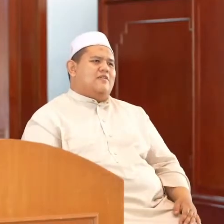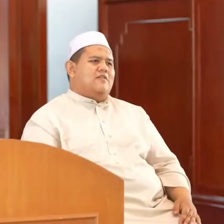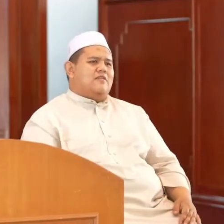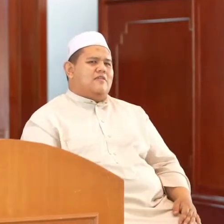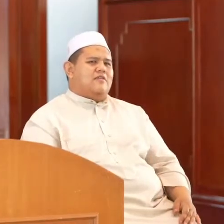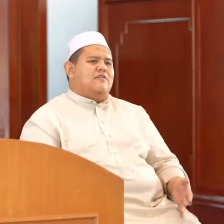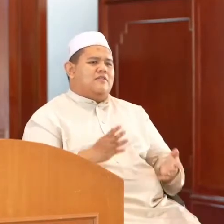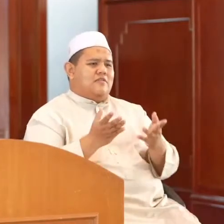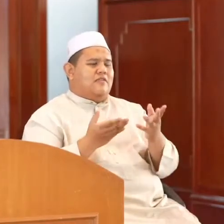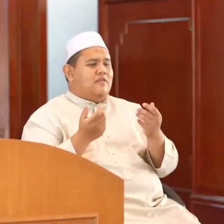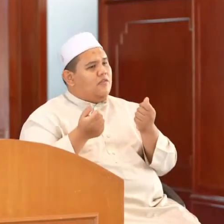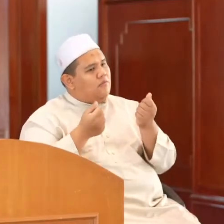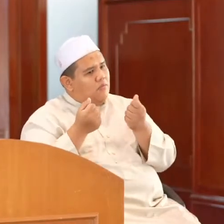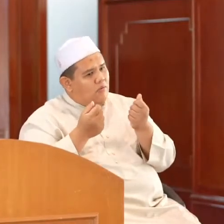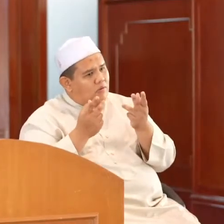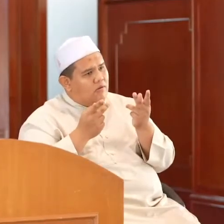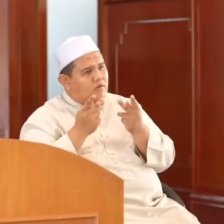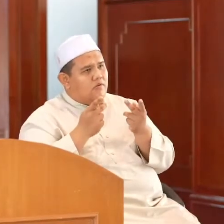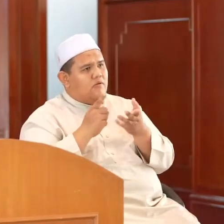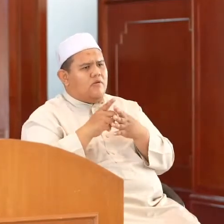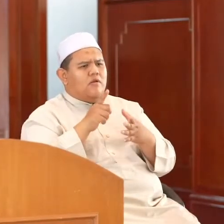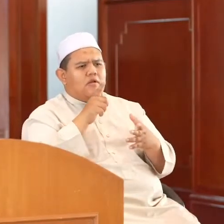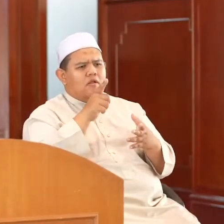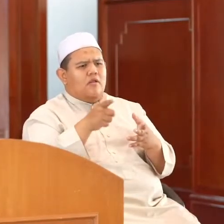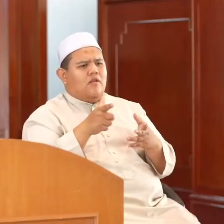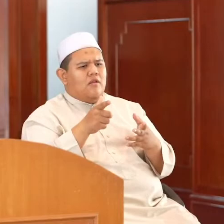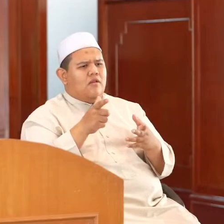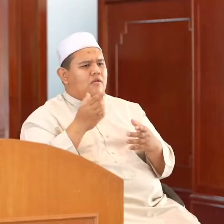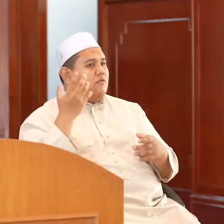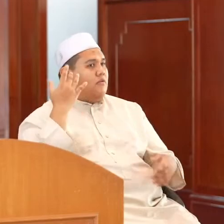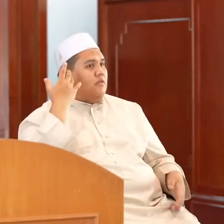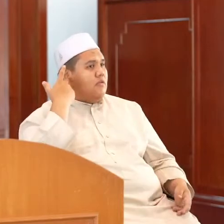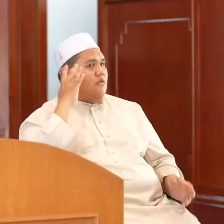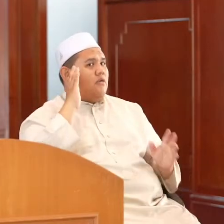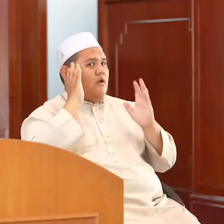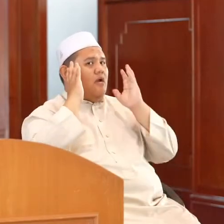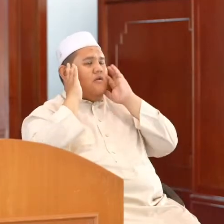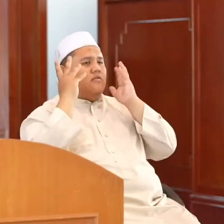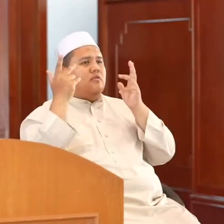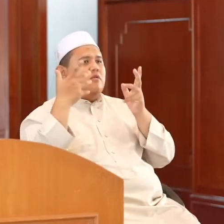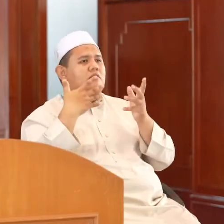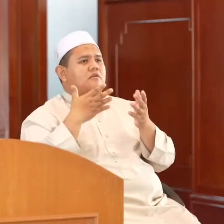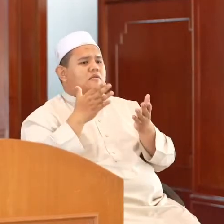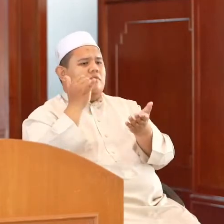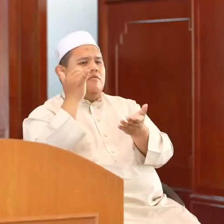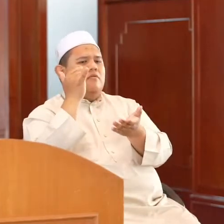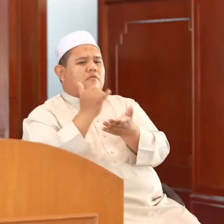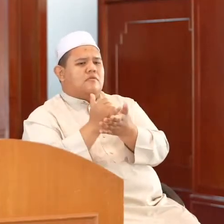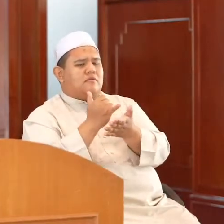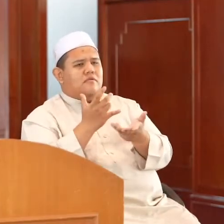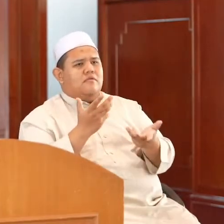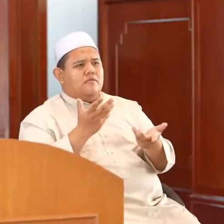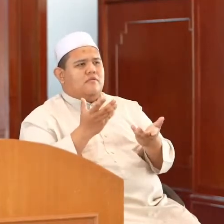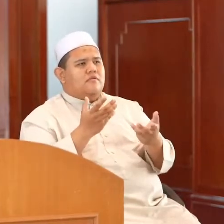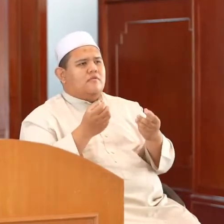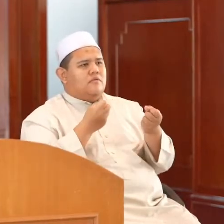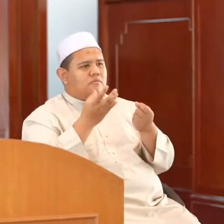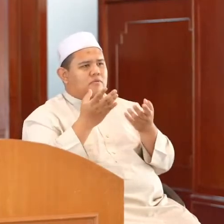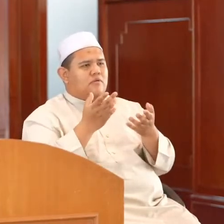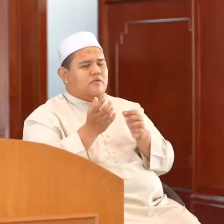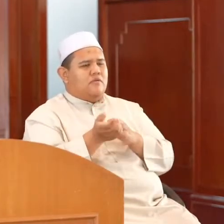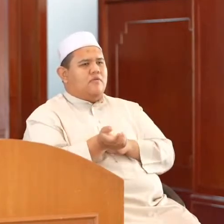Dia bawa lori, kadang-kadang tu dengar orang azan masjid azan, dia akan bagi tahu kepada driver